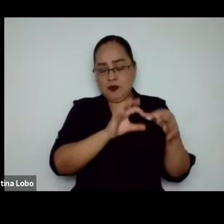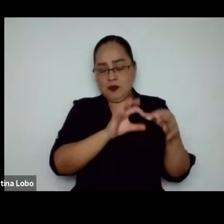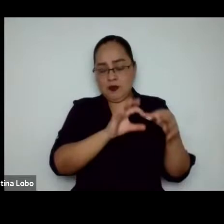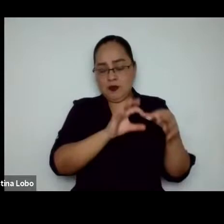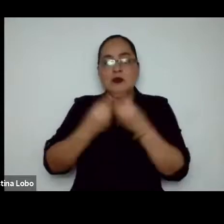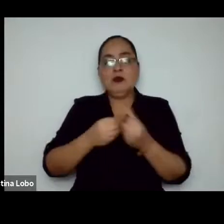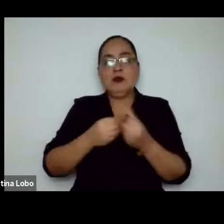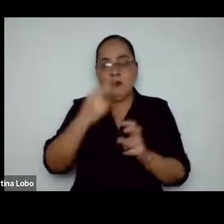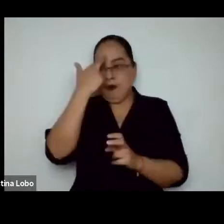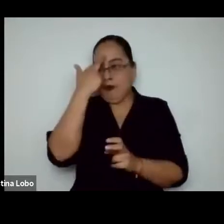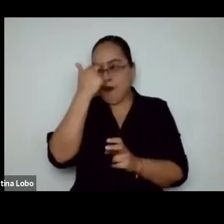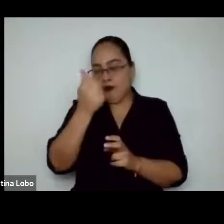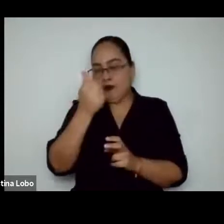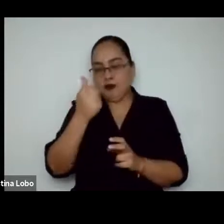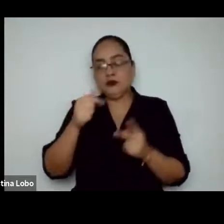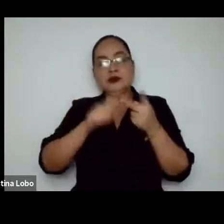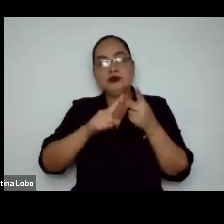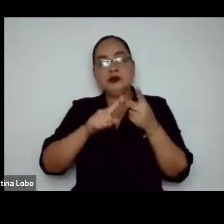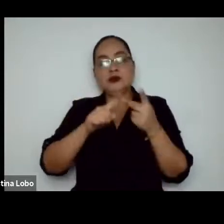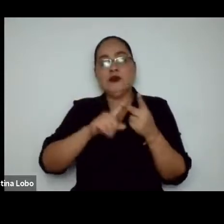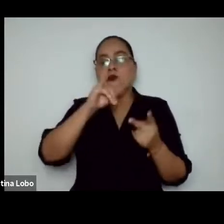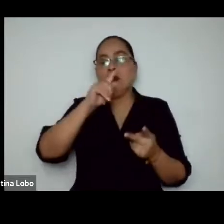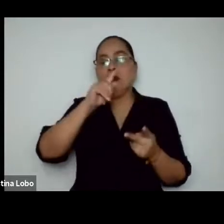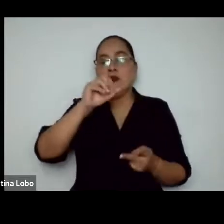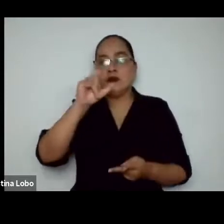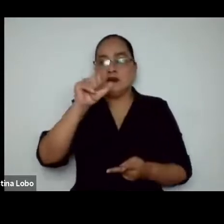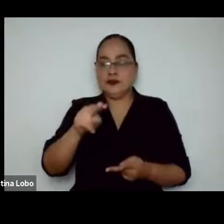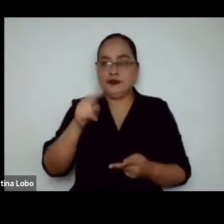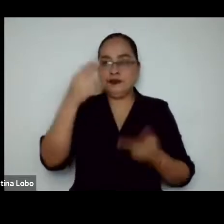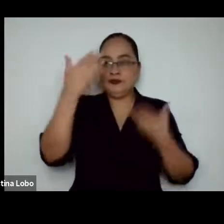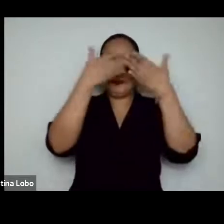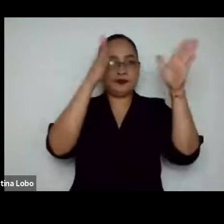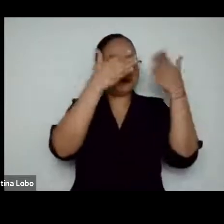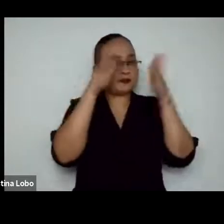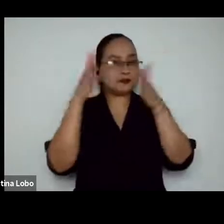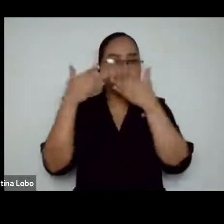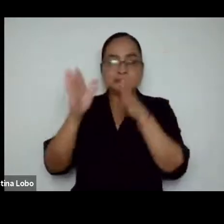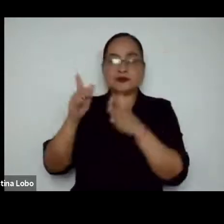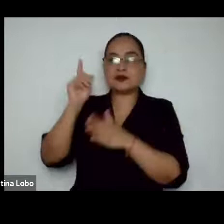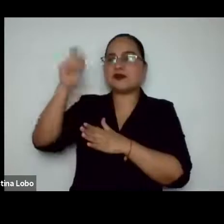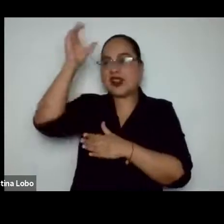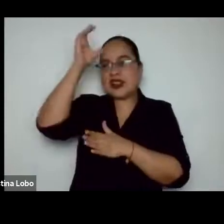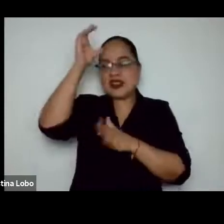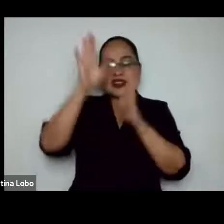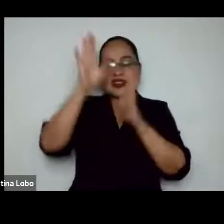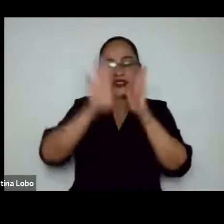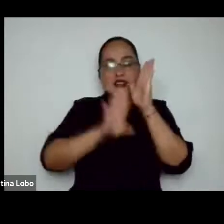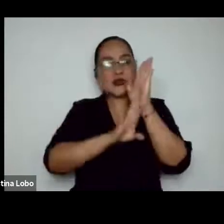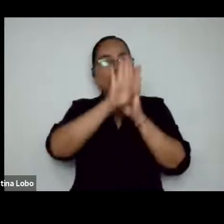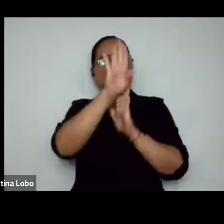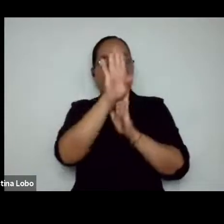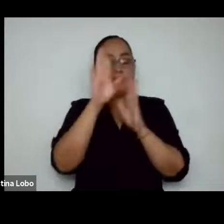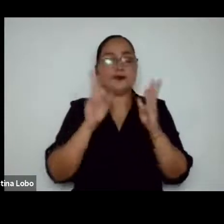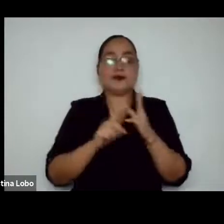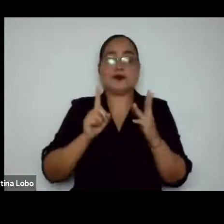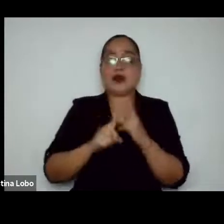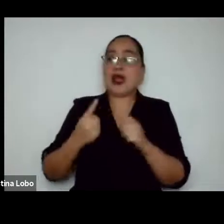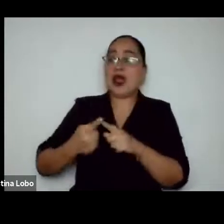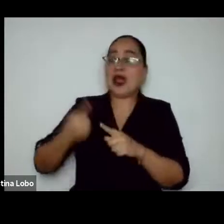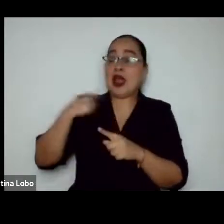racionalismo, creados por la ilustración, por el progreso científico, queriendo dejar el antiguo régimen, las desigualdades